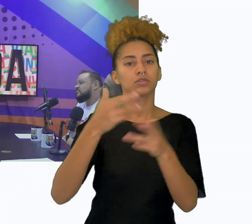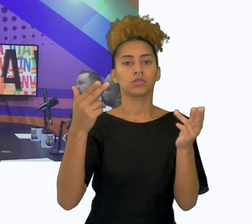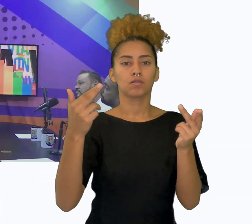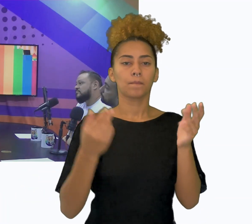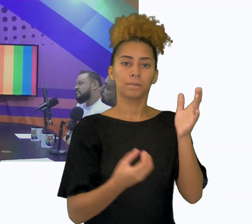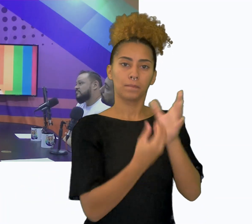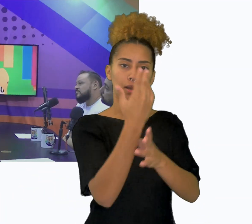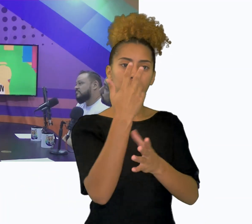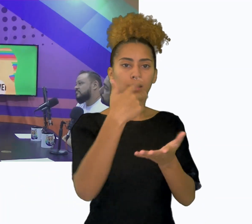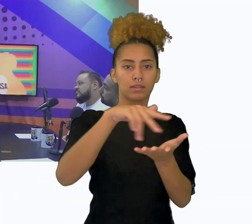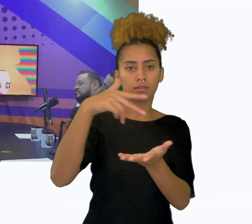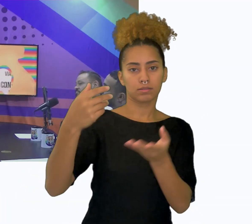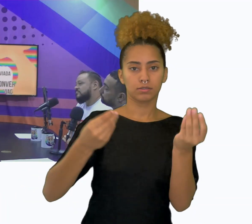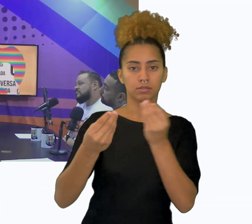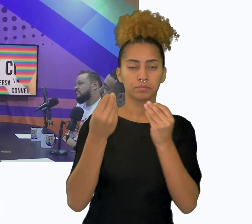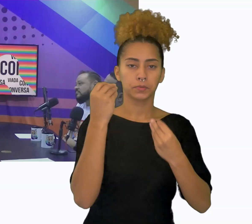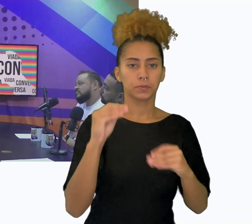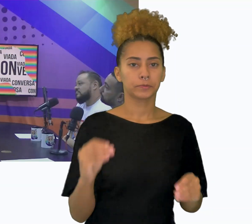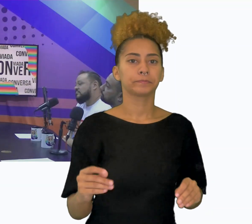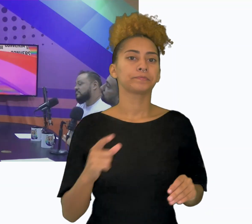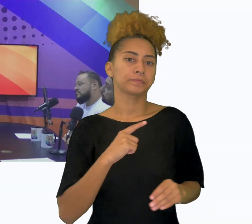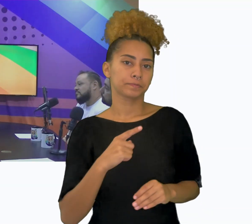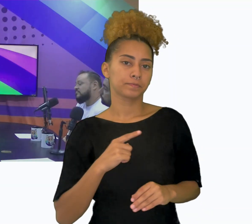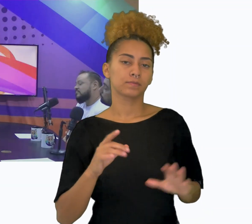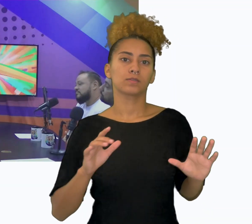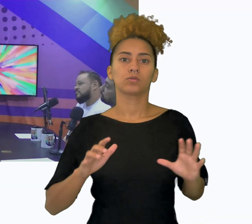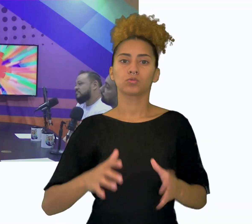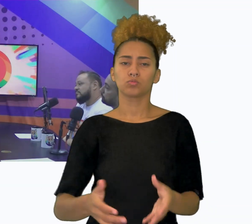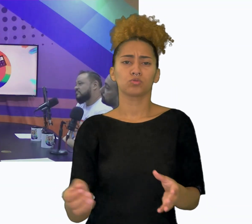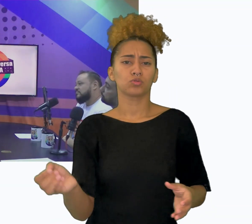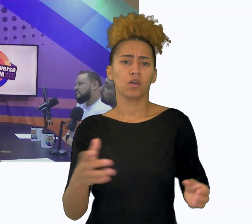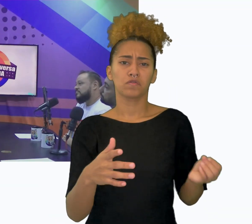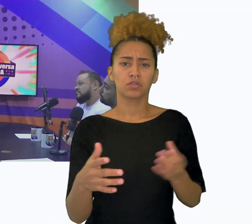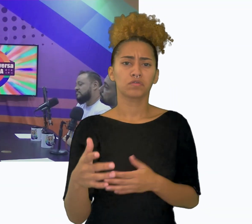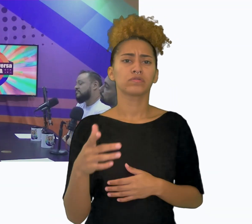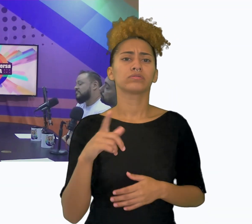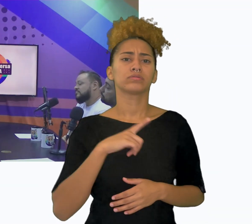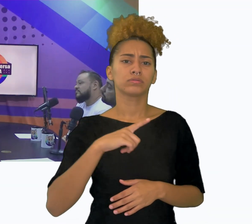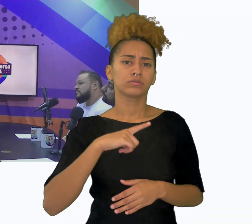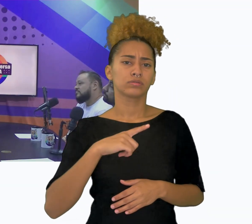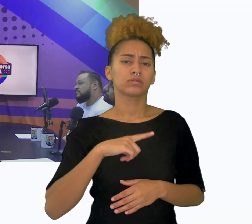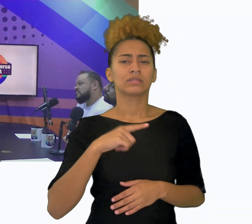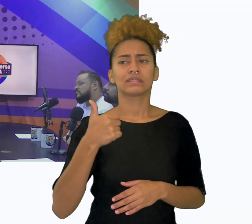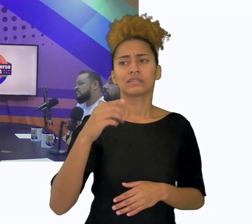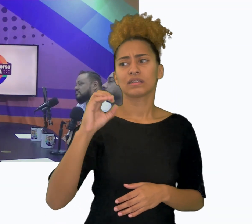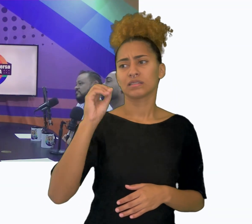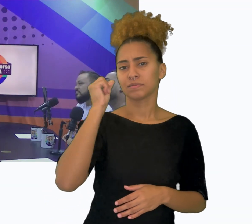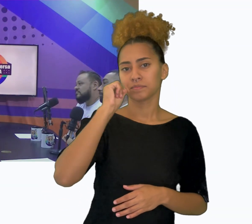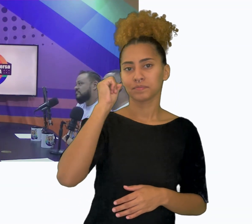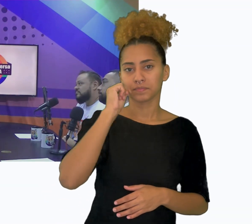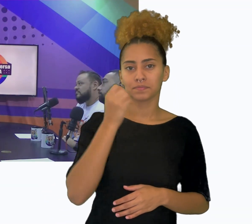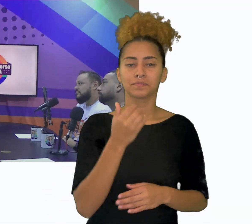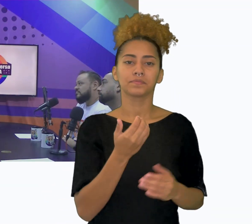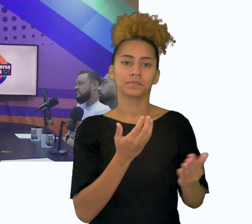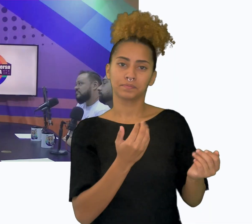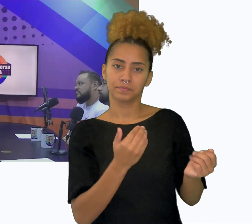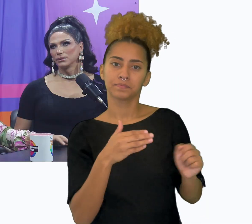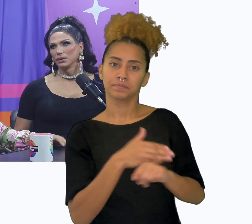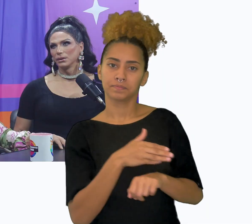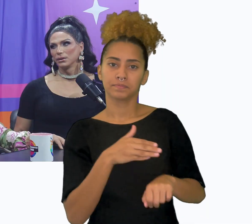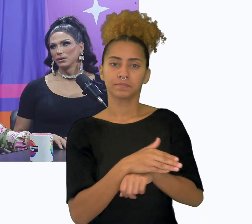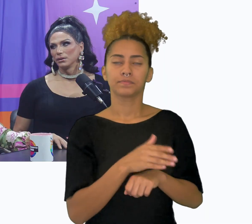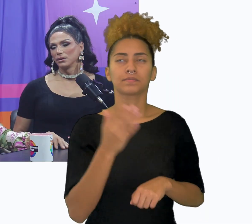também. Fazendo. Que foi uma levada que a gente trouxe uma geração toda nova de divas. Entraram umas 10 meninas, né? Foi.